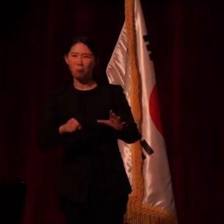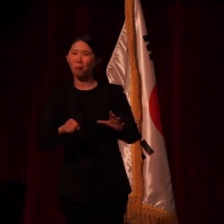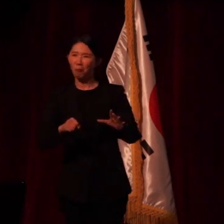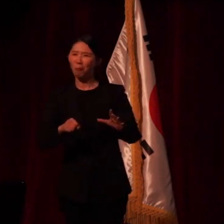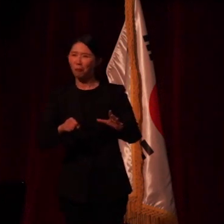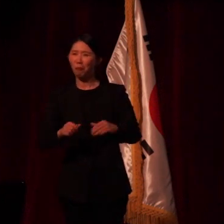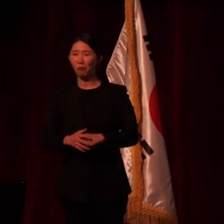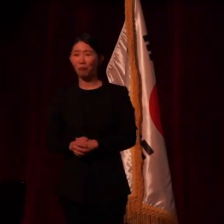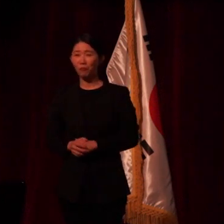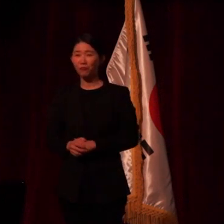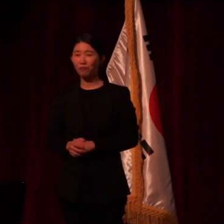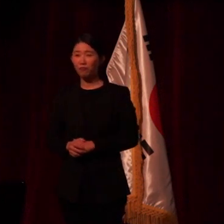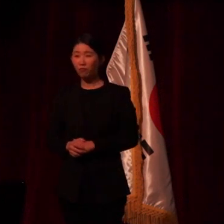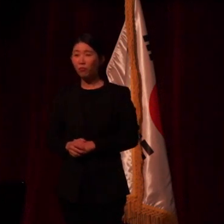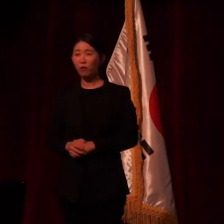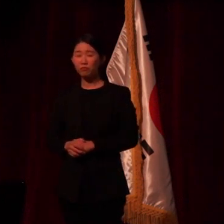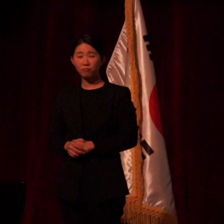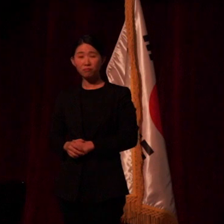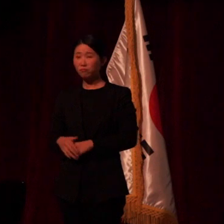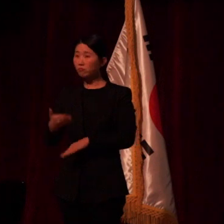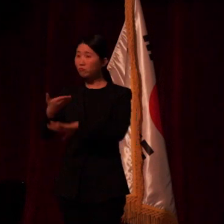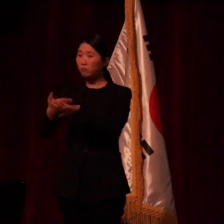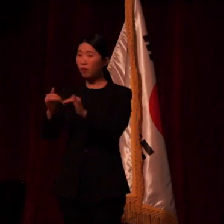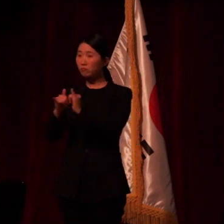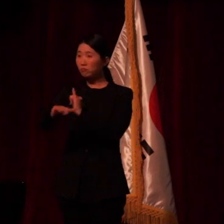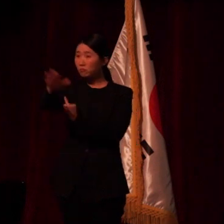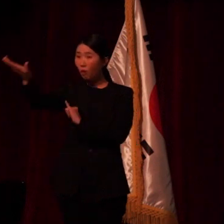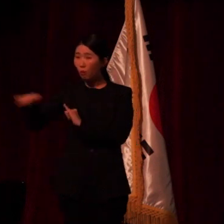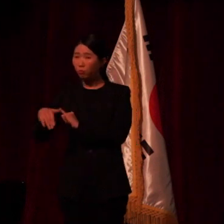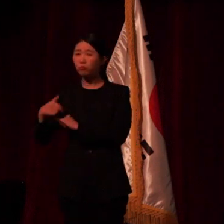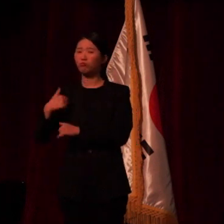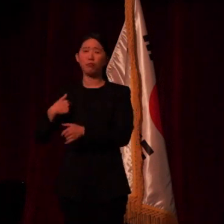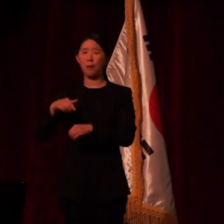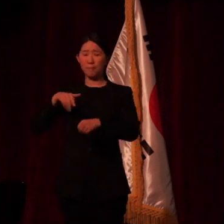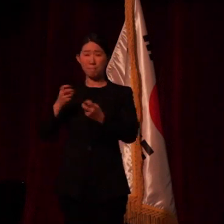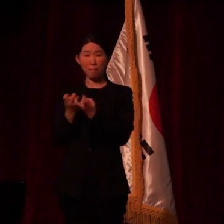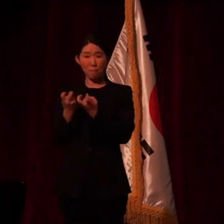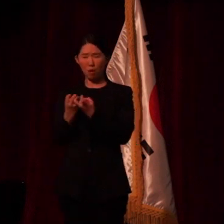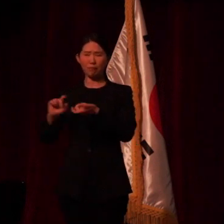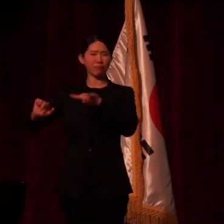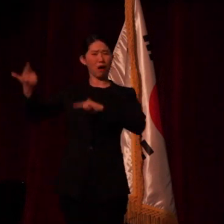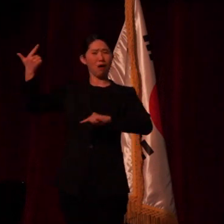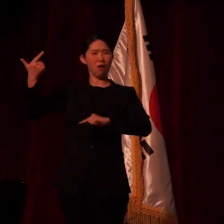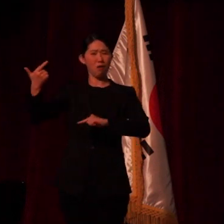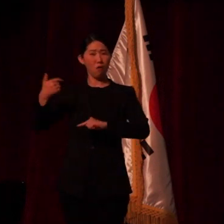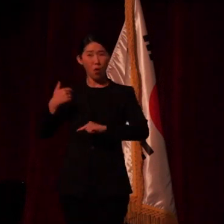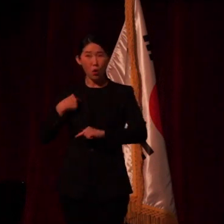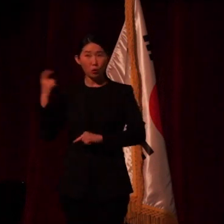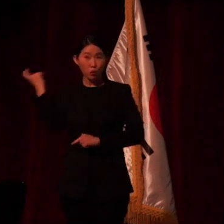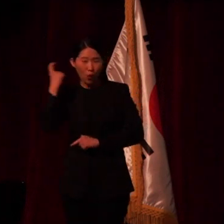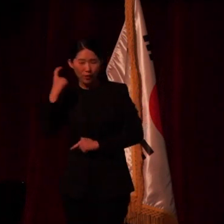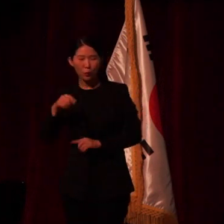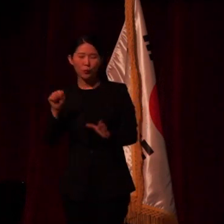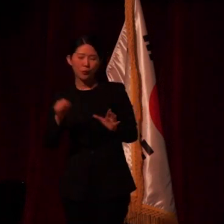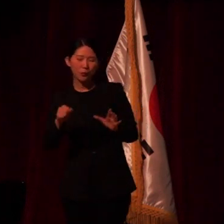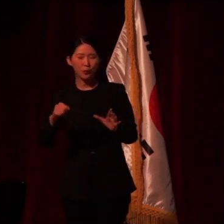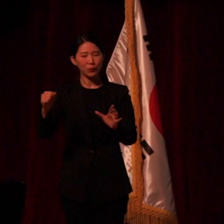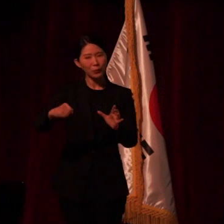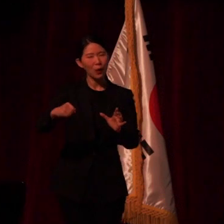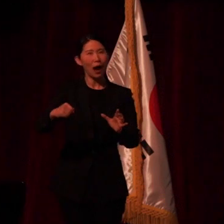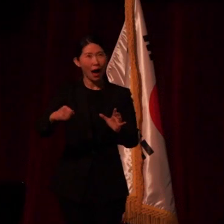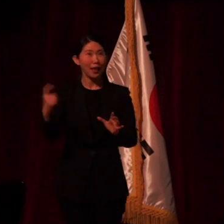남들과는 조금 다르게 흔들거리는 소리를 만지고 듣습니다. 그 감각으로 흔들거림을 느낍니다.